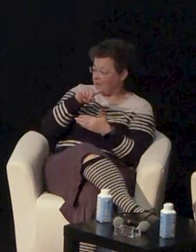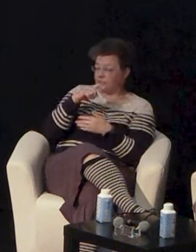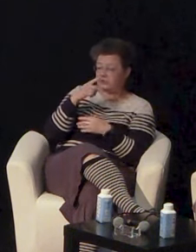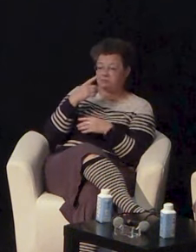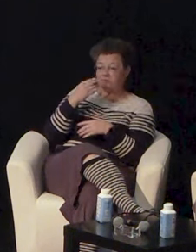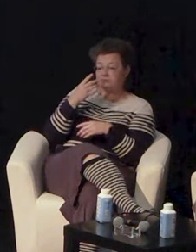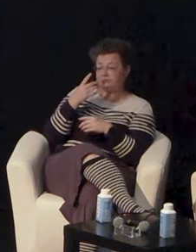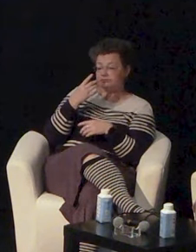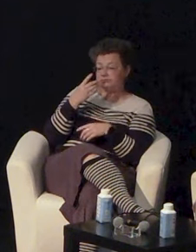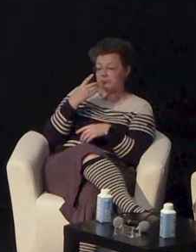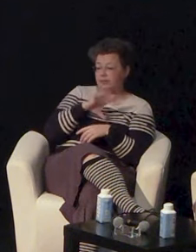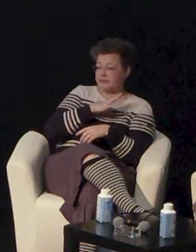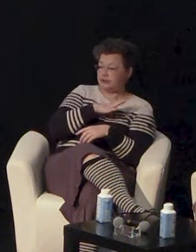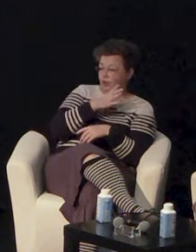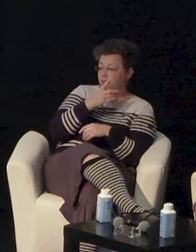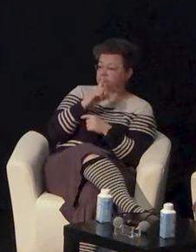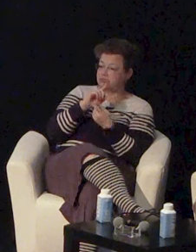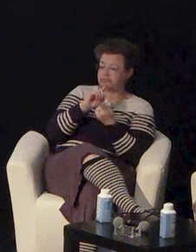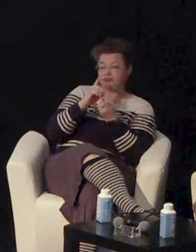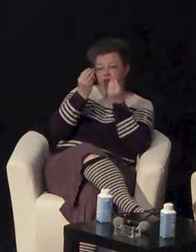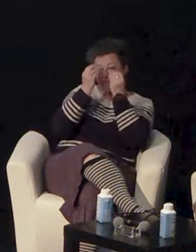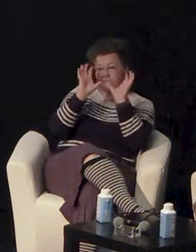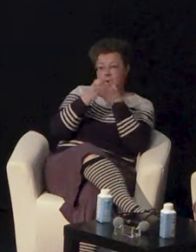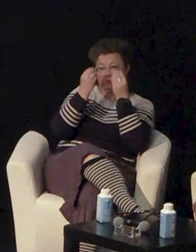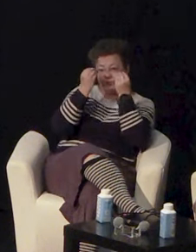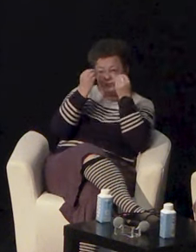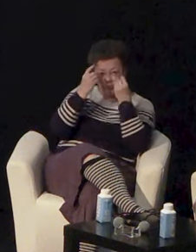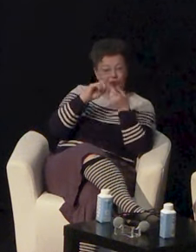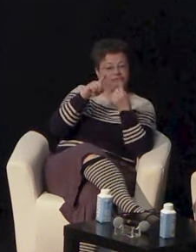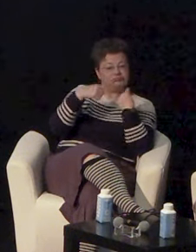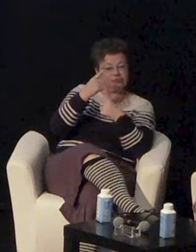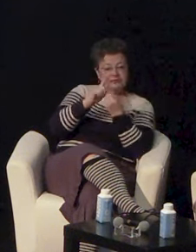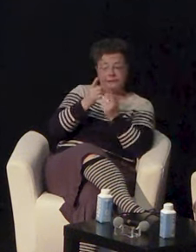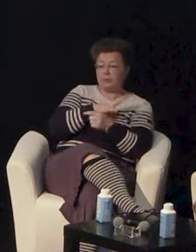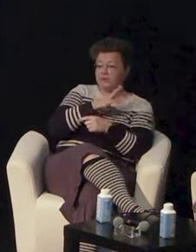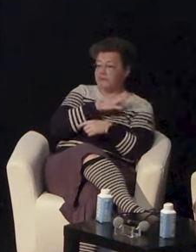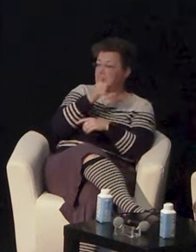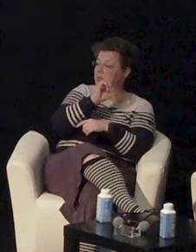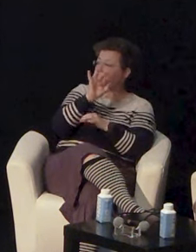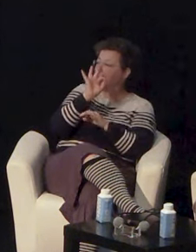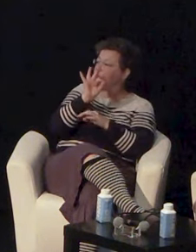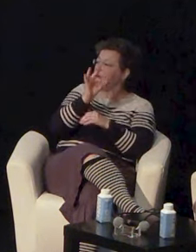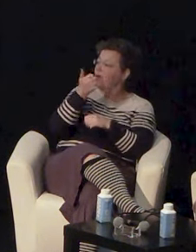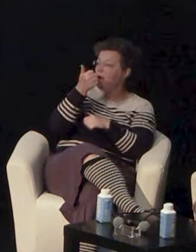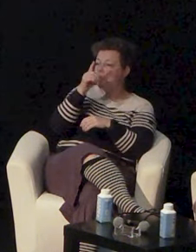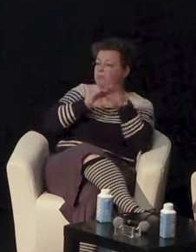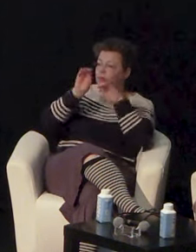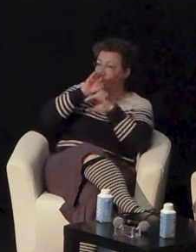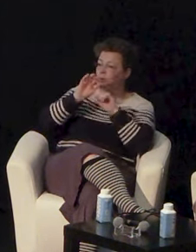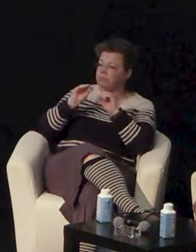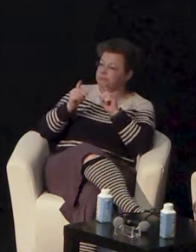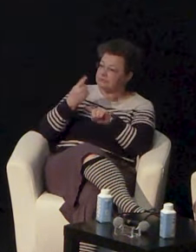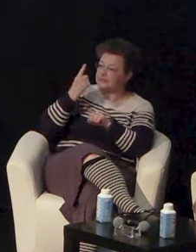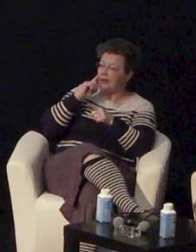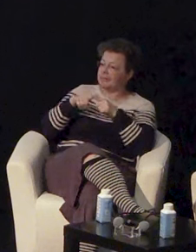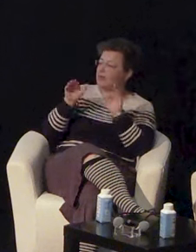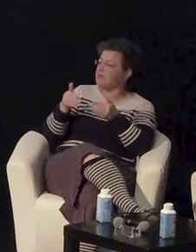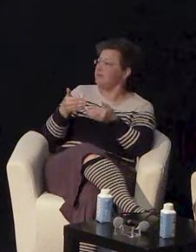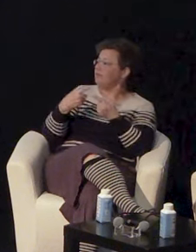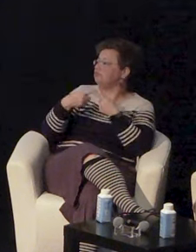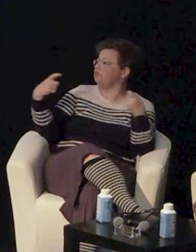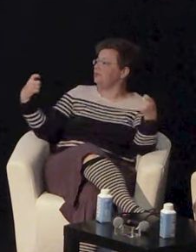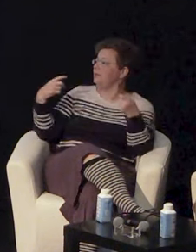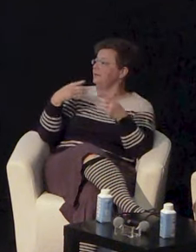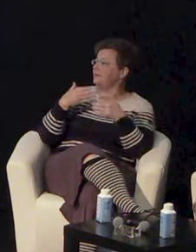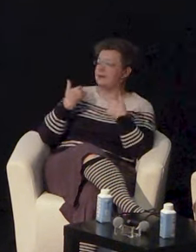moi, ce que je trouve dommage, c'est que les enseignants passent leur formation pour devenir enseignants, mais